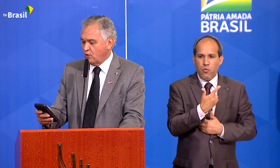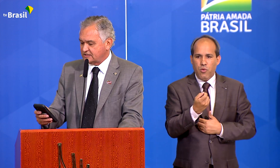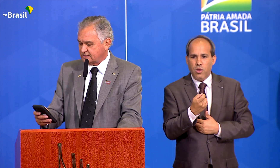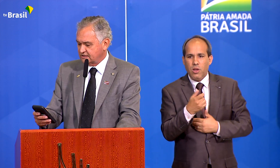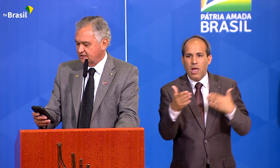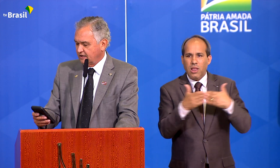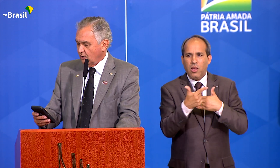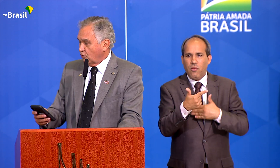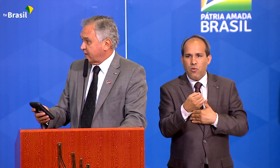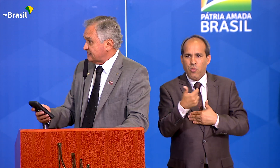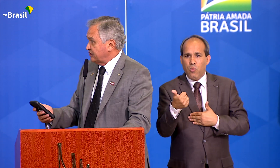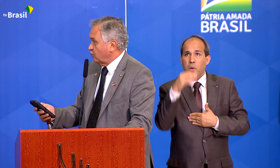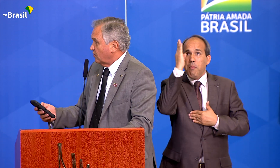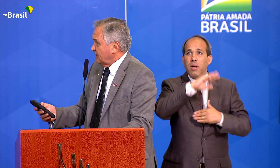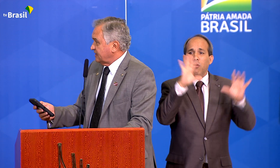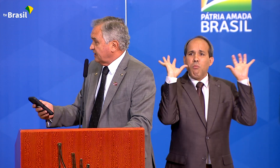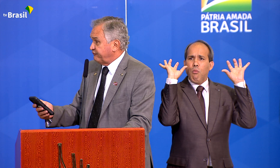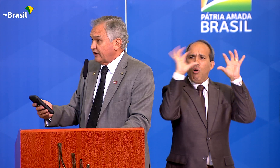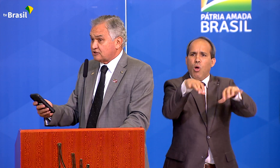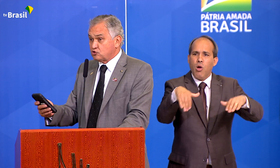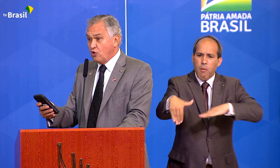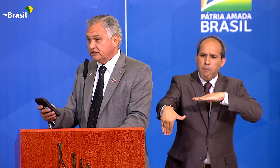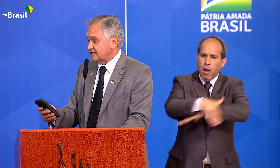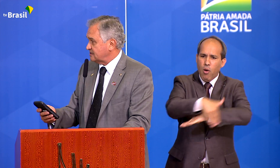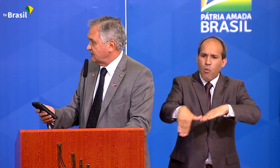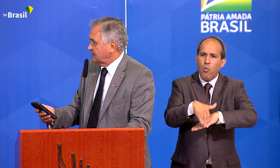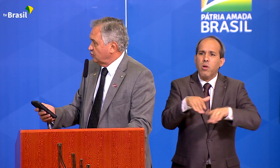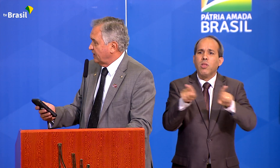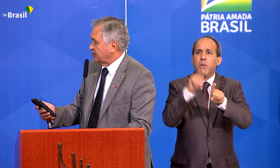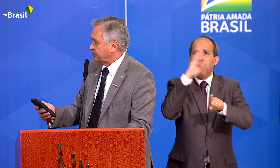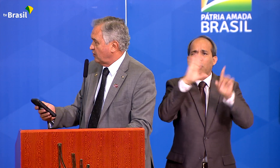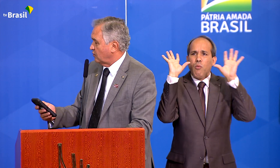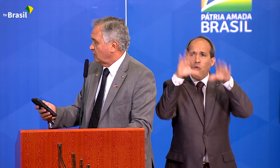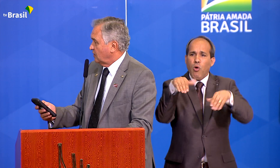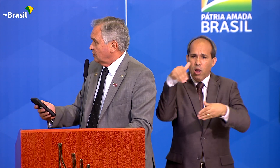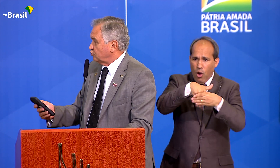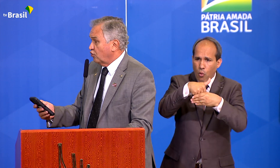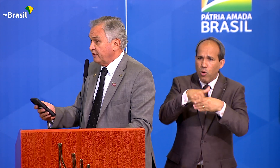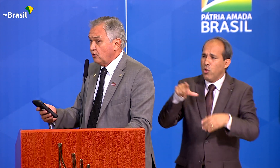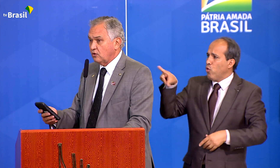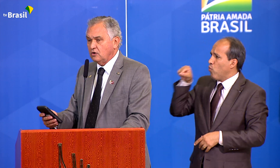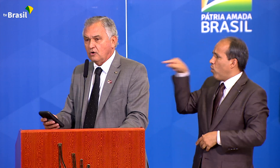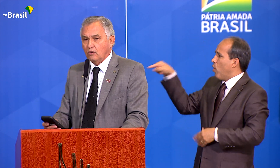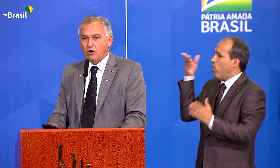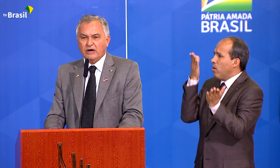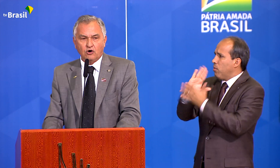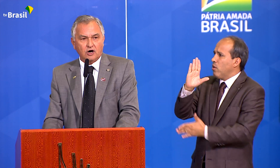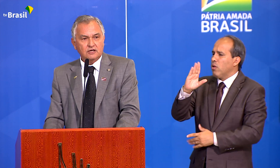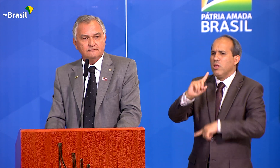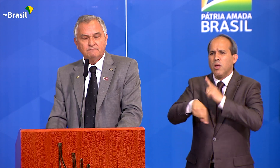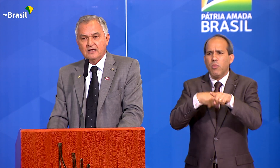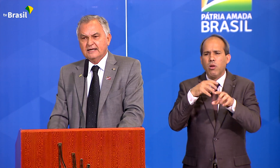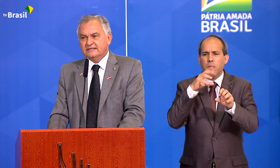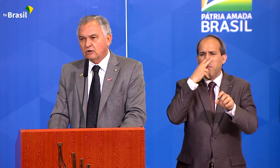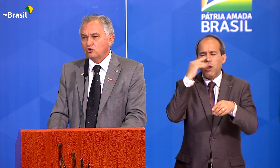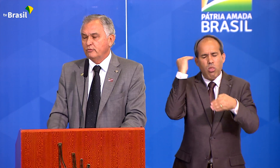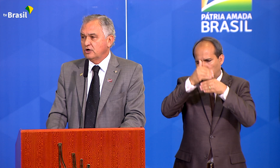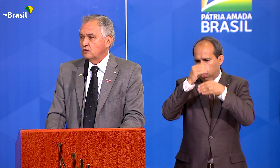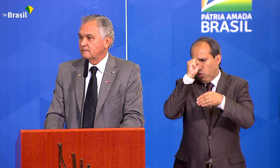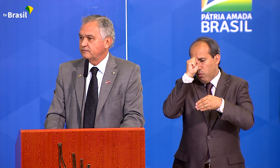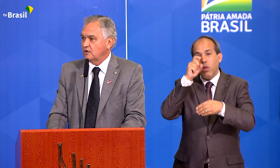que foi às ruas o Brasil que foi às urnas e o elegeu Dormiu ou melhor